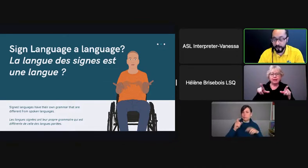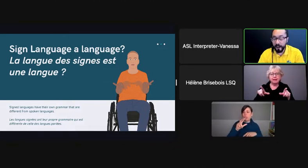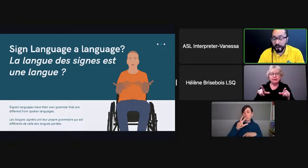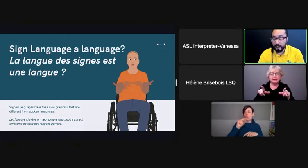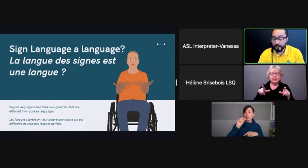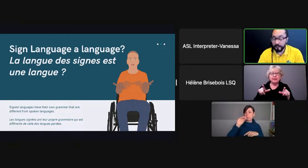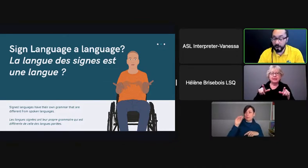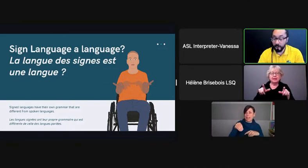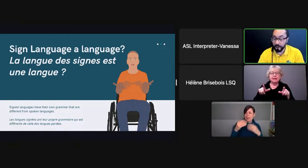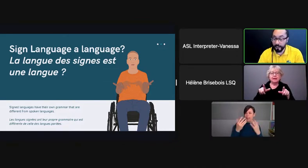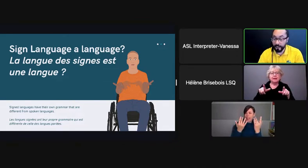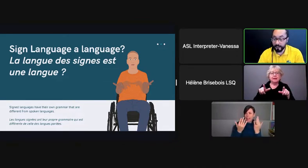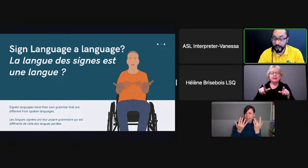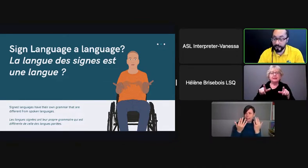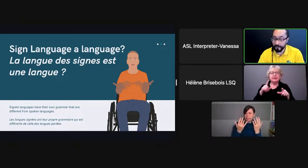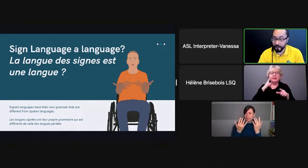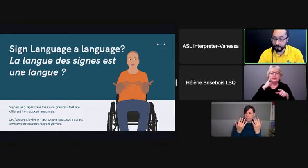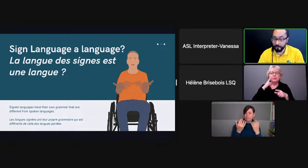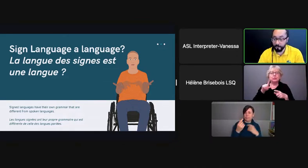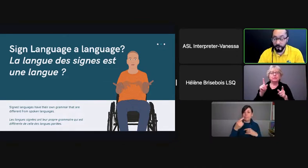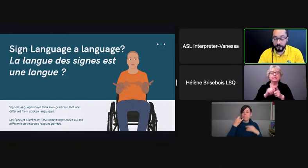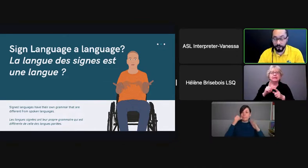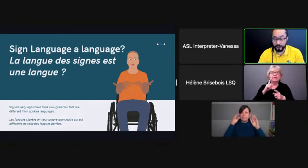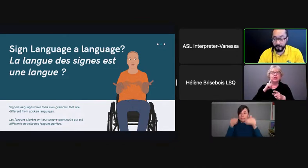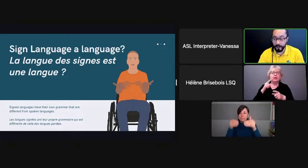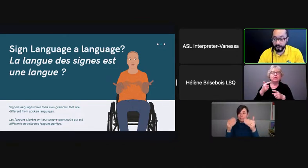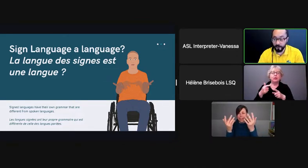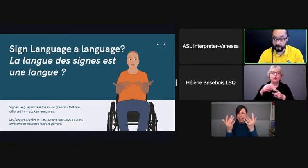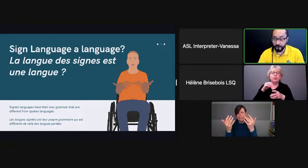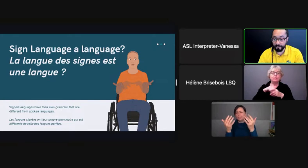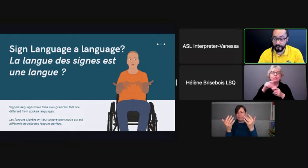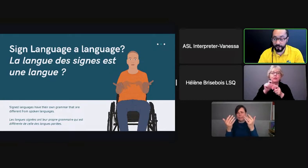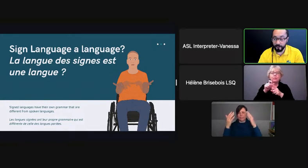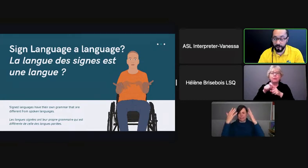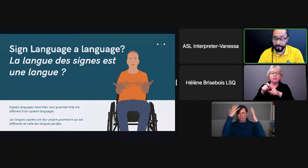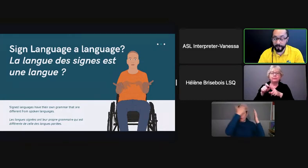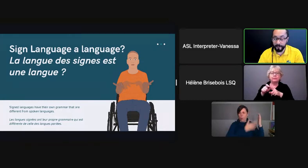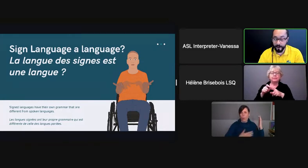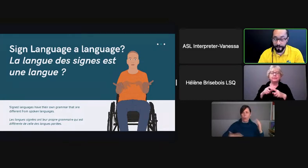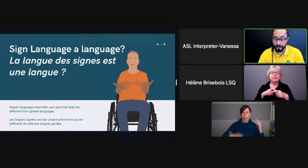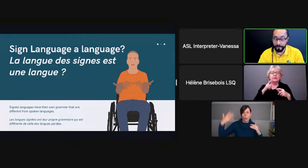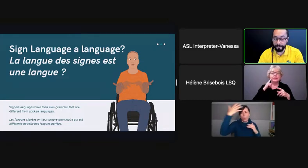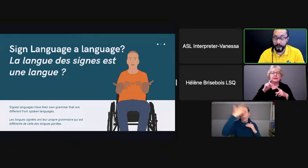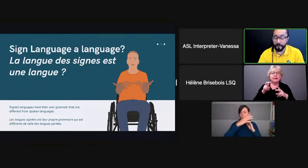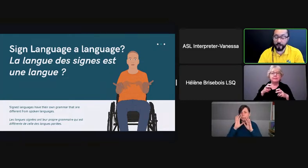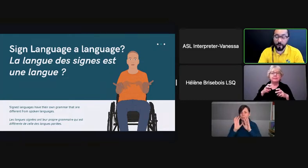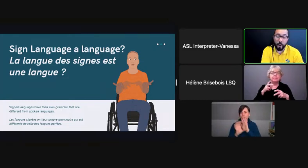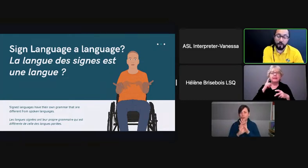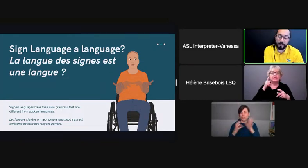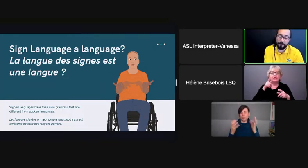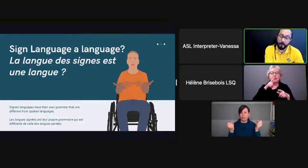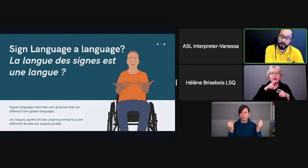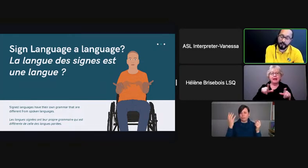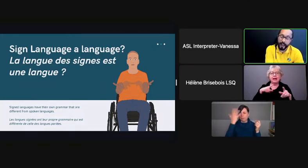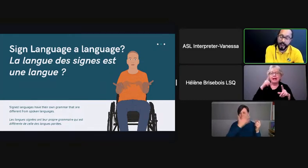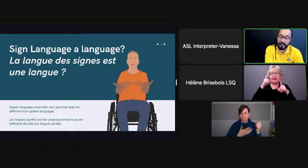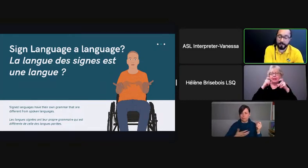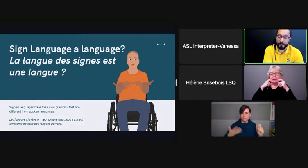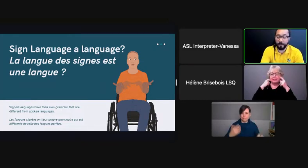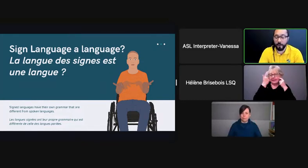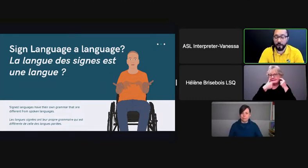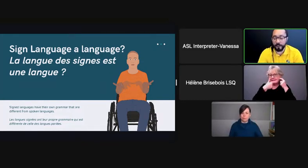l'étymologie de la langue également. Comme je l mentionné auparavant, il y a le langage corporel, la grammaire faciale,